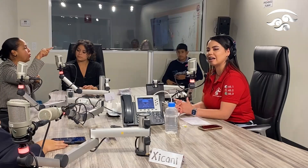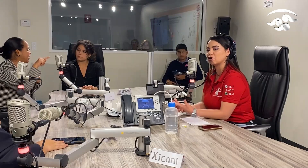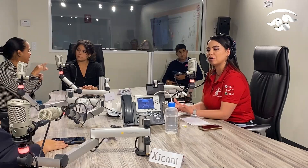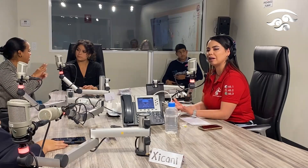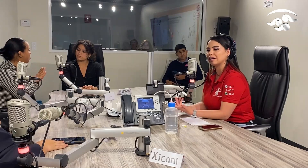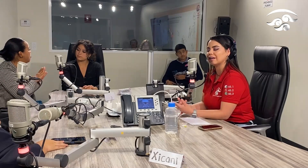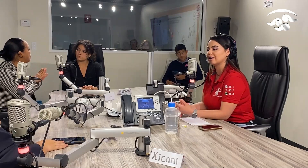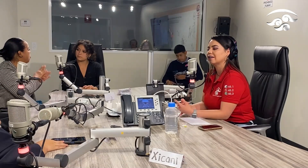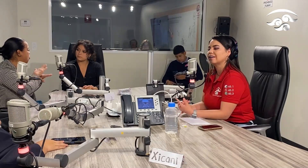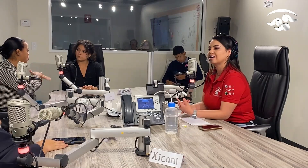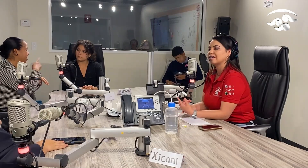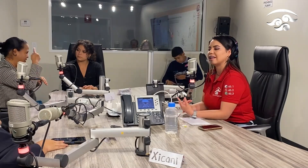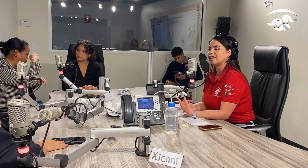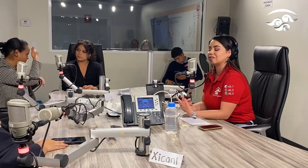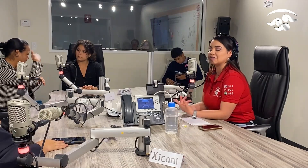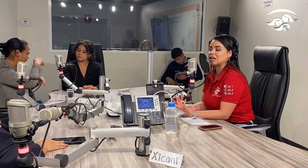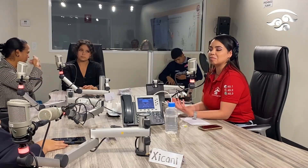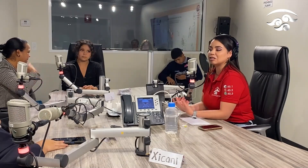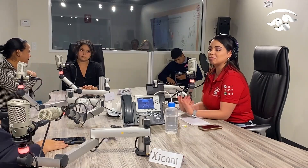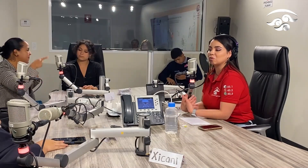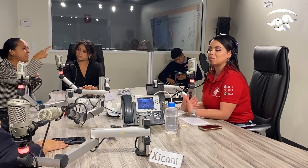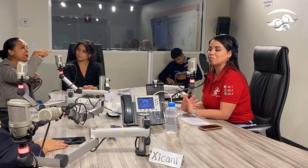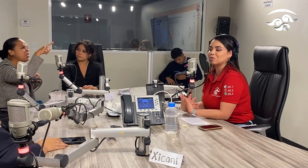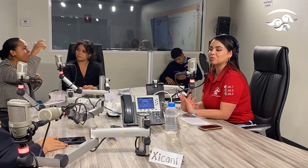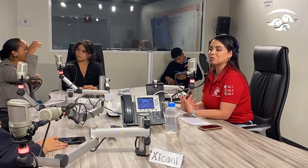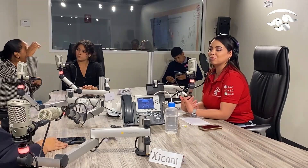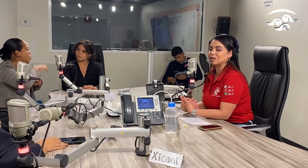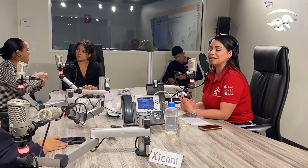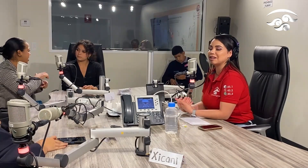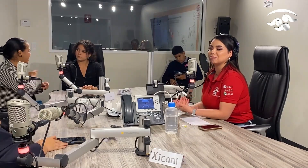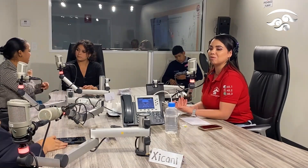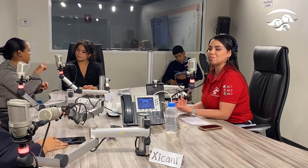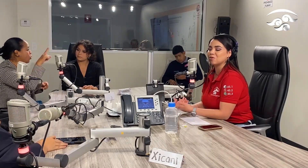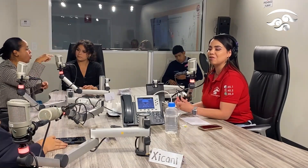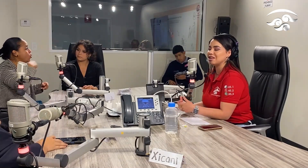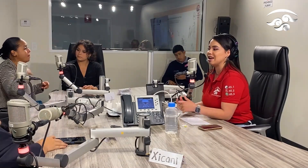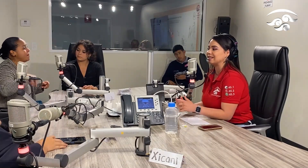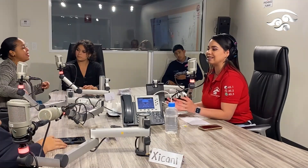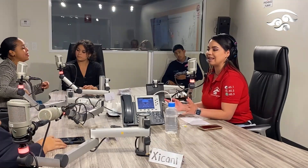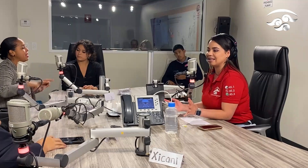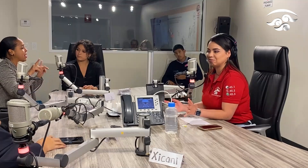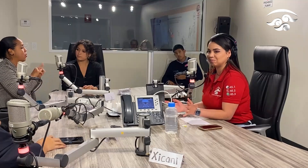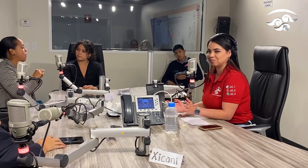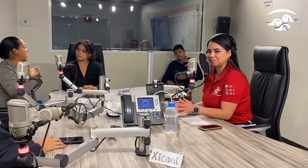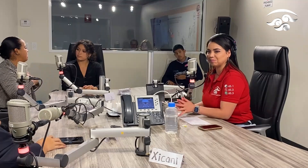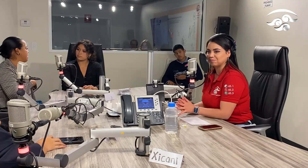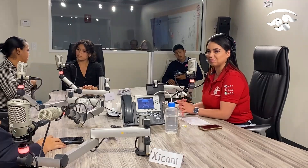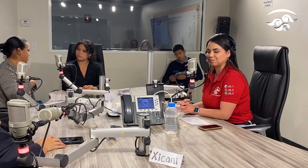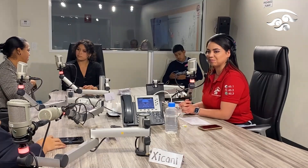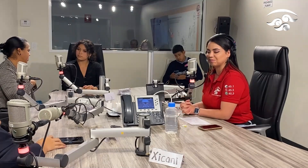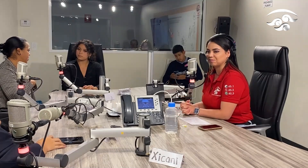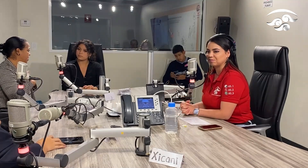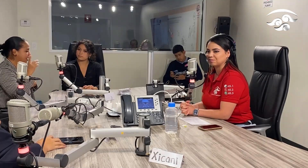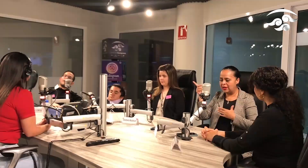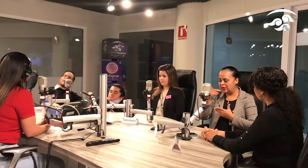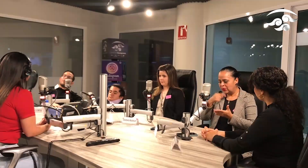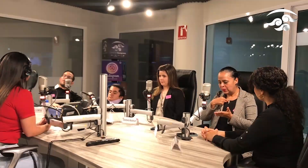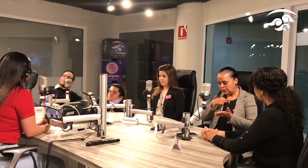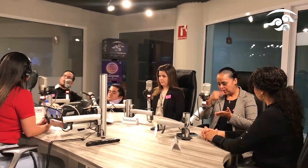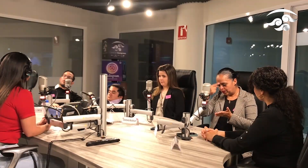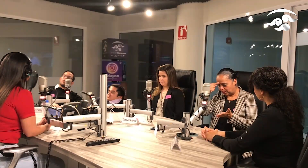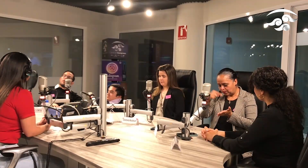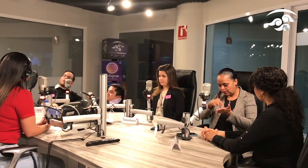es tan cruel que nada más se preocupa por su interés propio y hasta ahí. Yo creo que